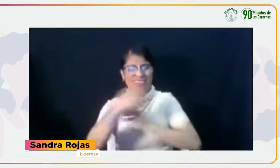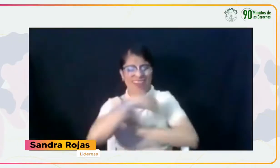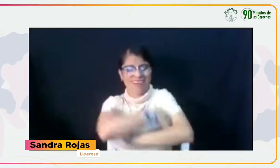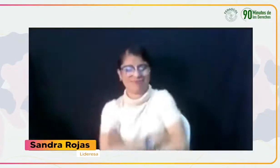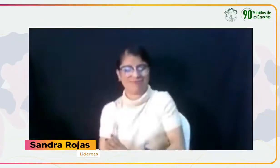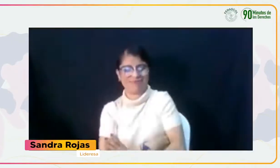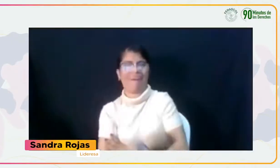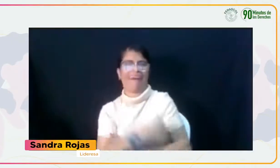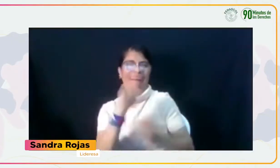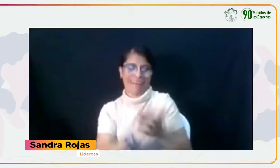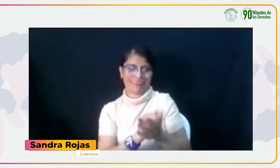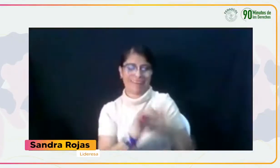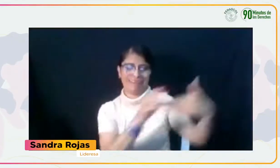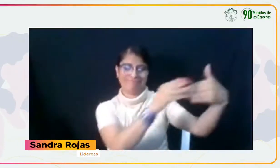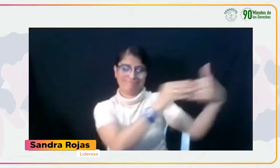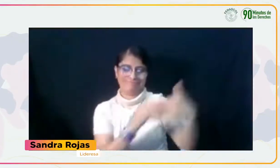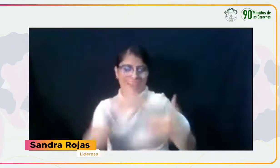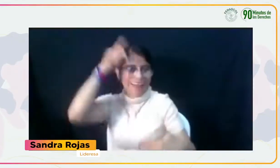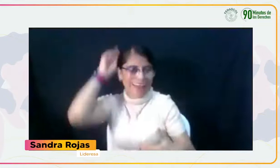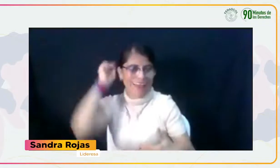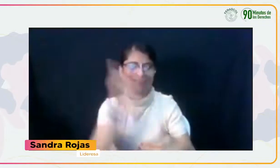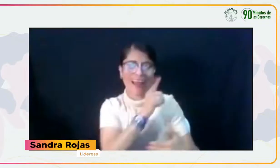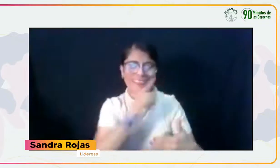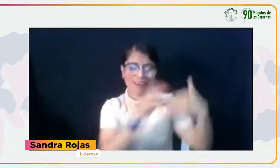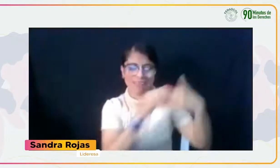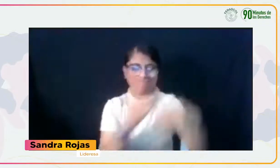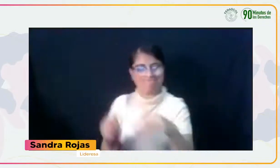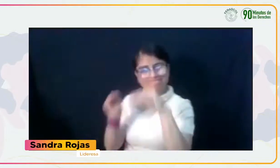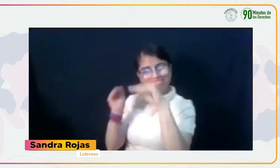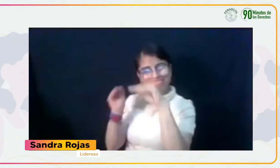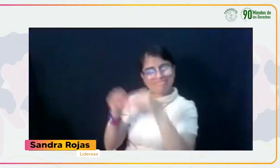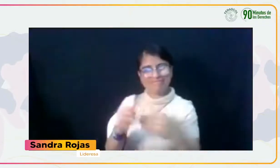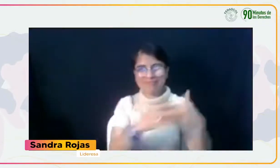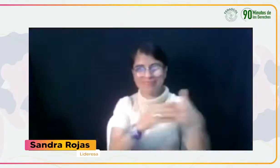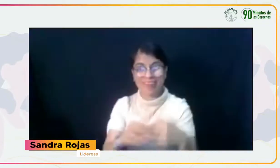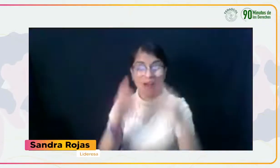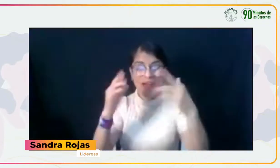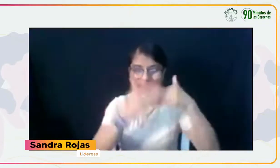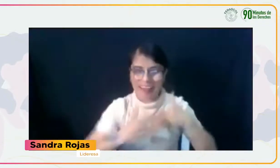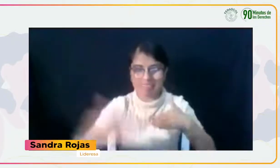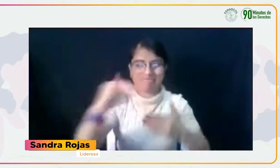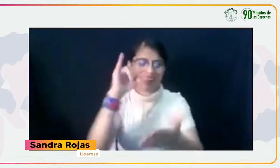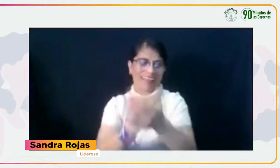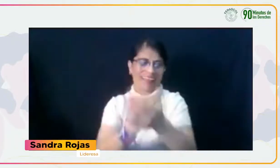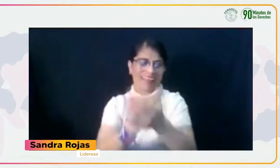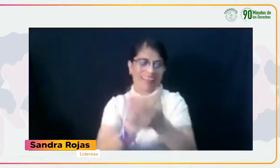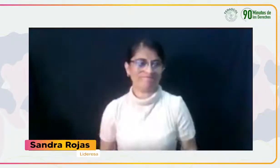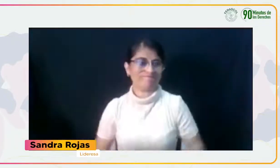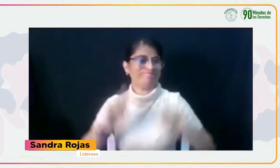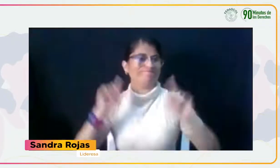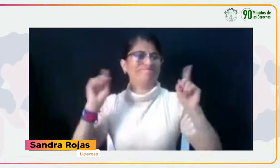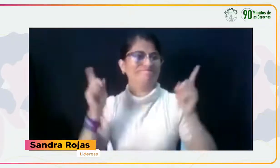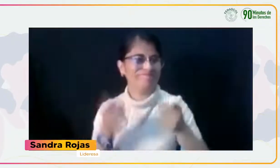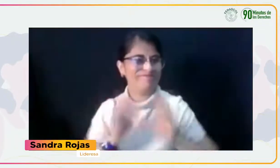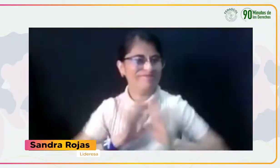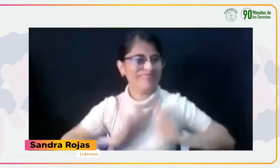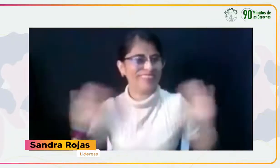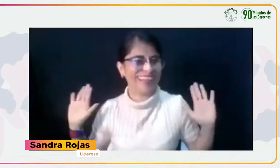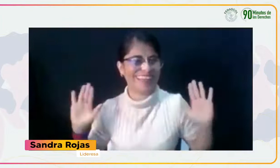participación política y también en estos, digamos, estas candidaturas políticas y que hayan estas orientaciones. Es aquí como